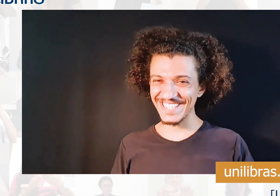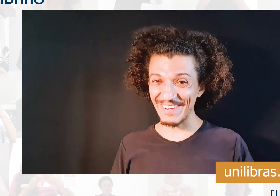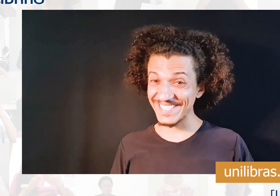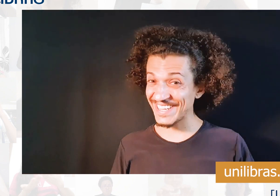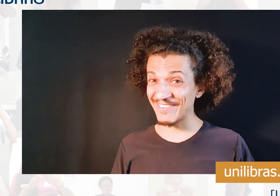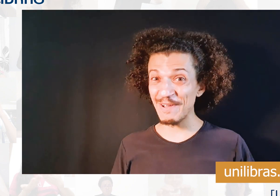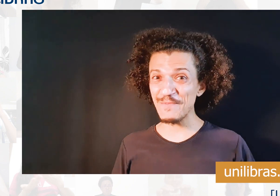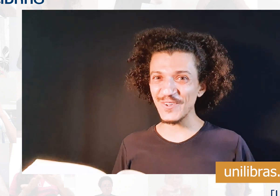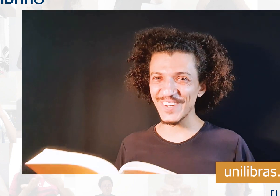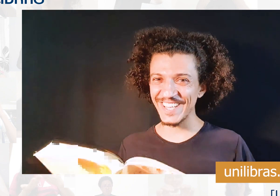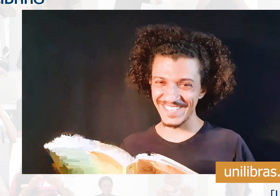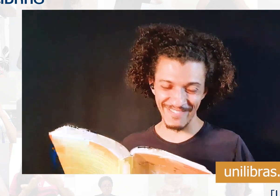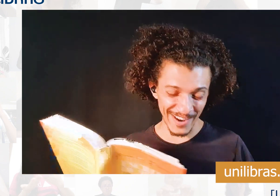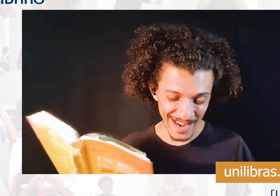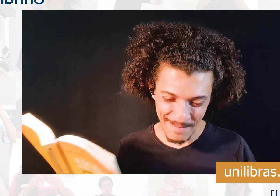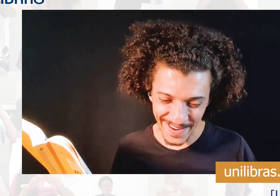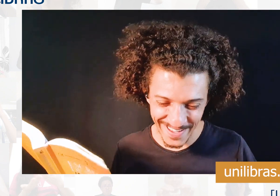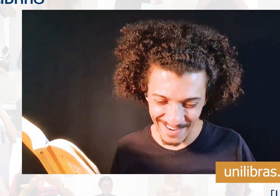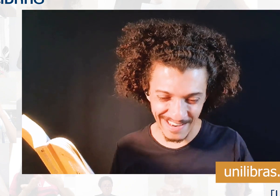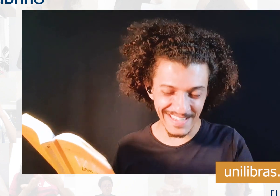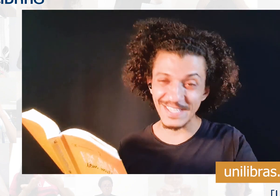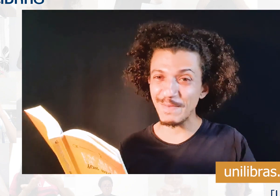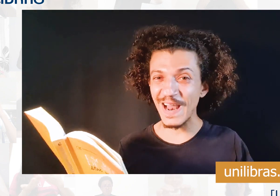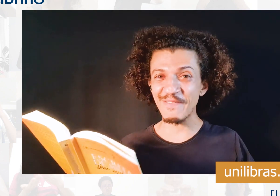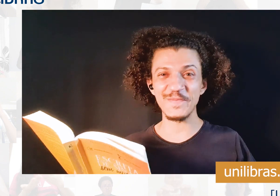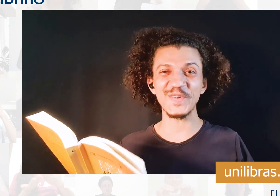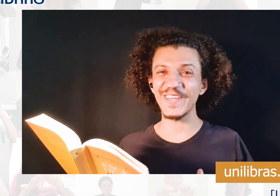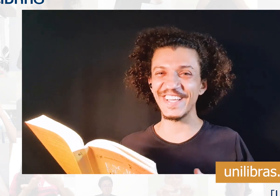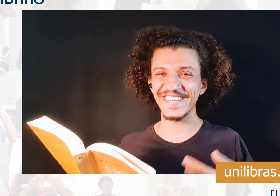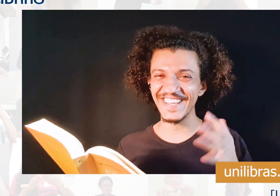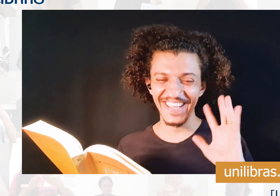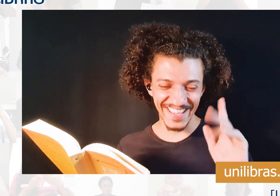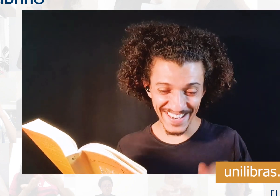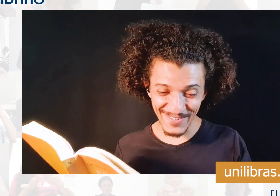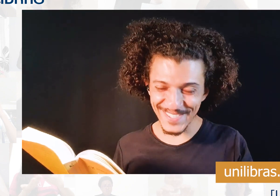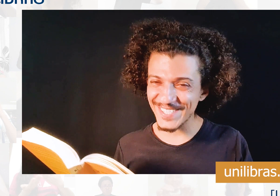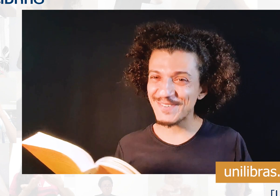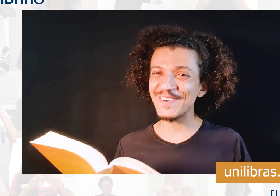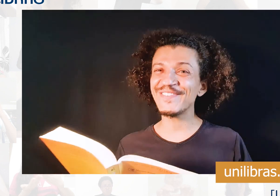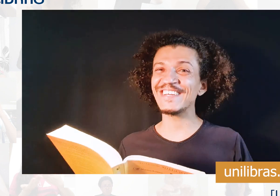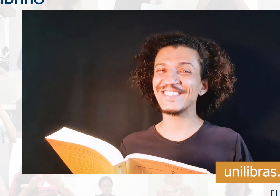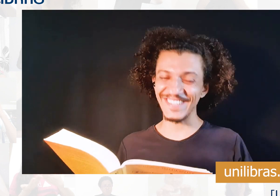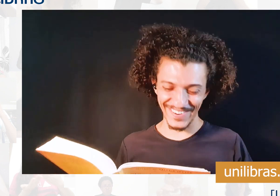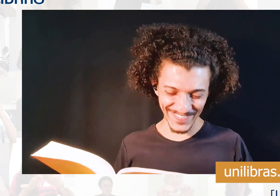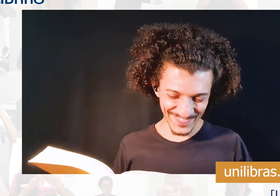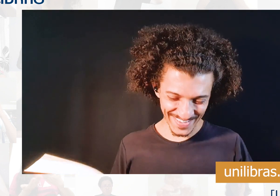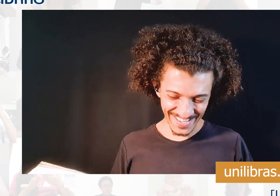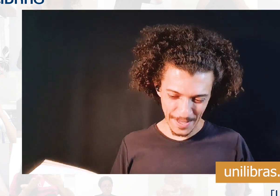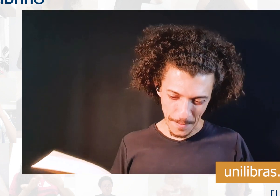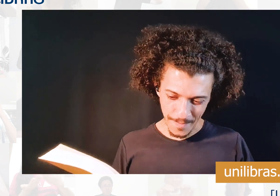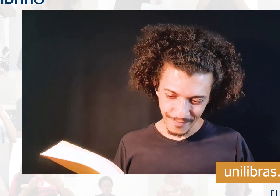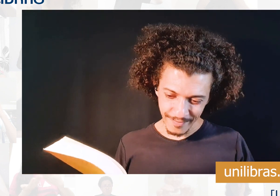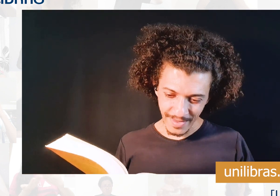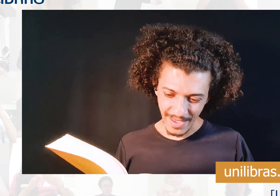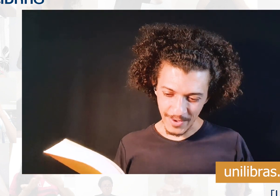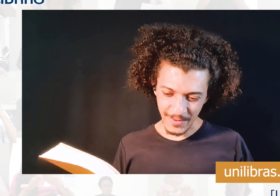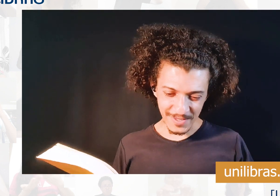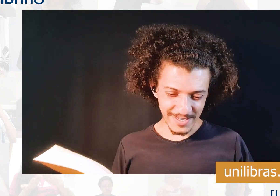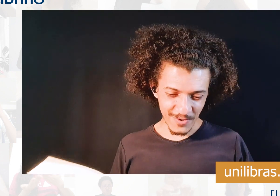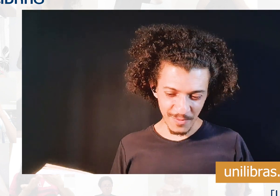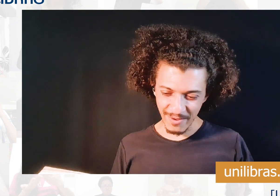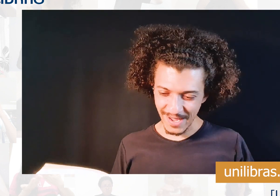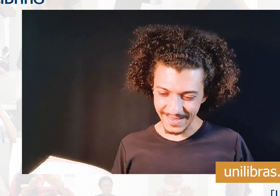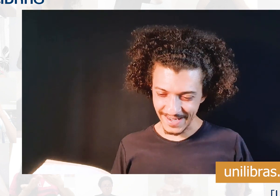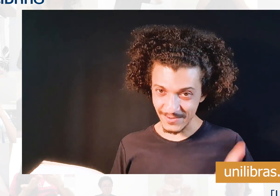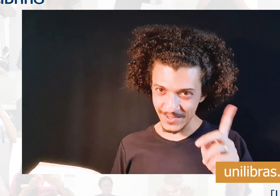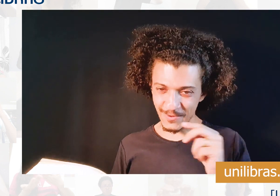você já sabe. Você escreveu lá em português. Você vai olhar lá para aquilo na lista de palavras em português, que não diz como faz o sinal. É o que